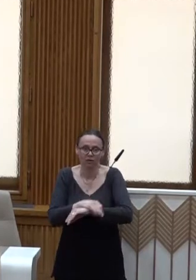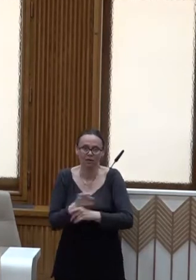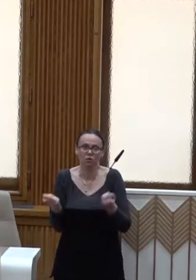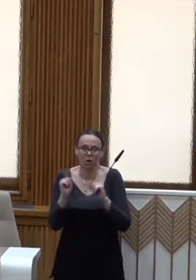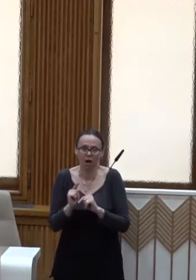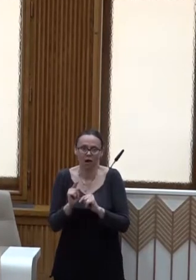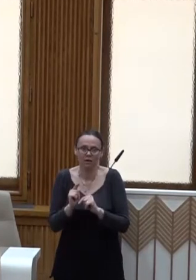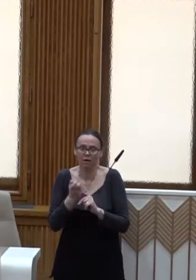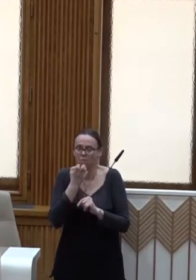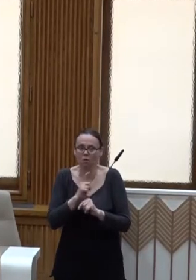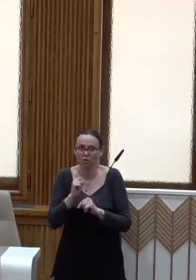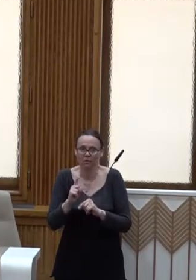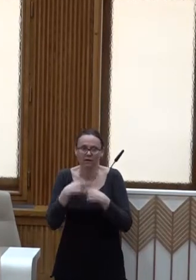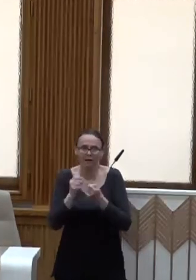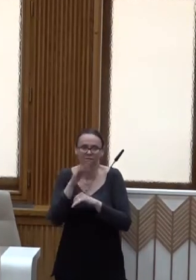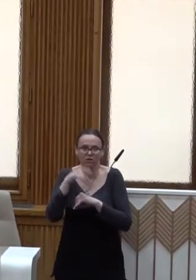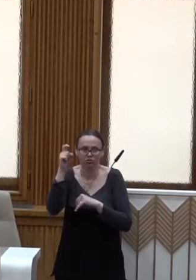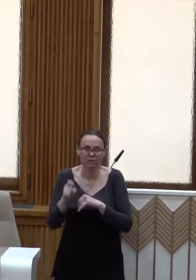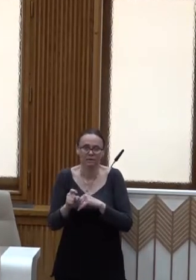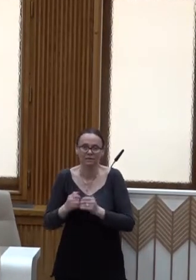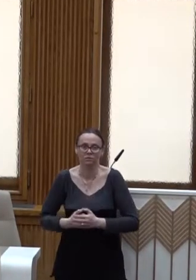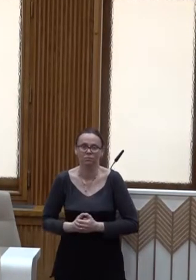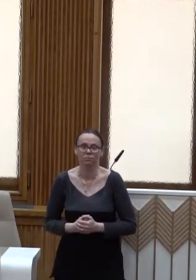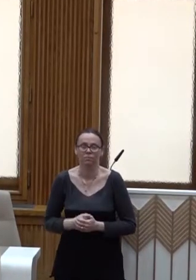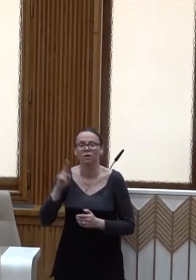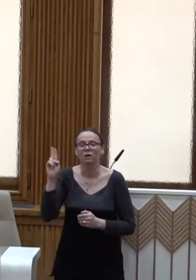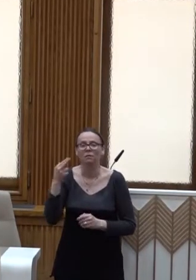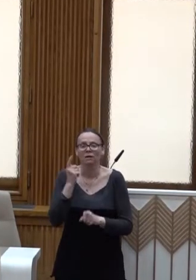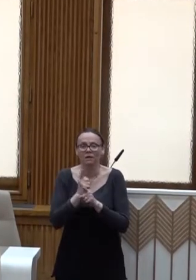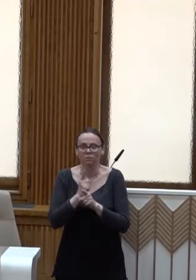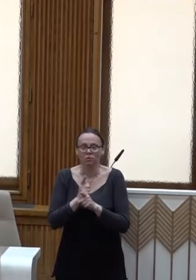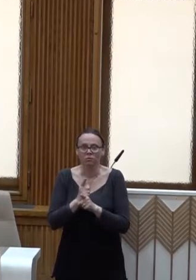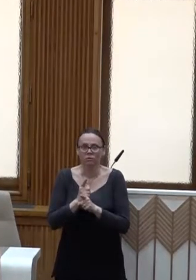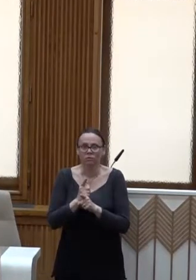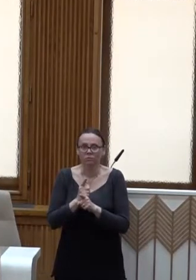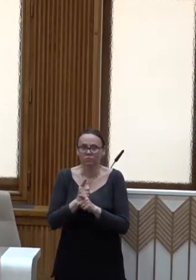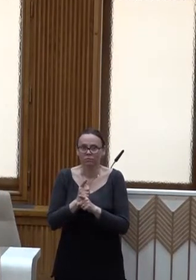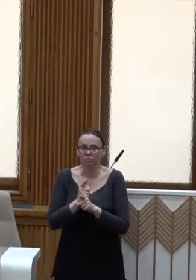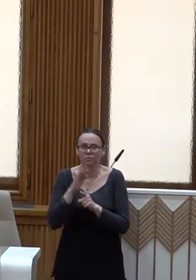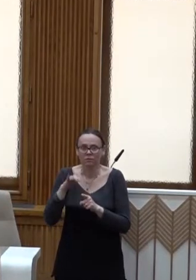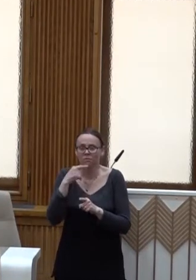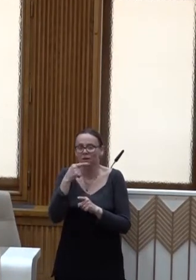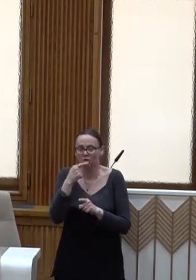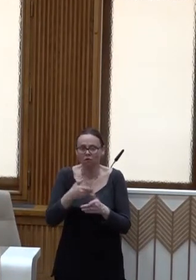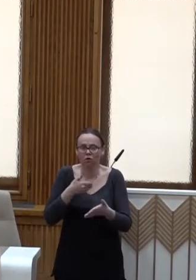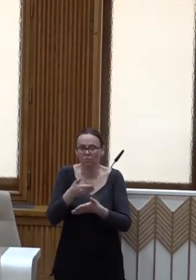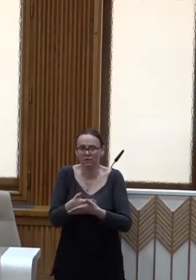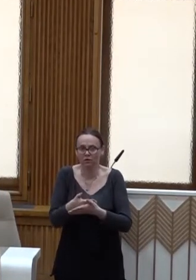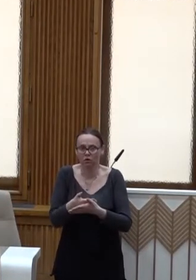celo, bog ne daj, več mesecev. Apeliramo tudi na pregovorno,